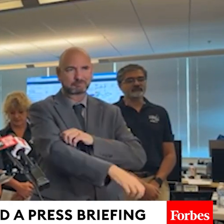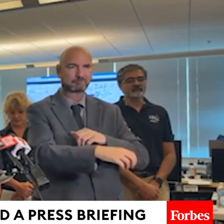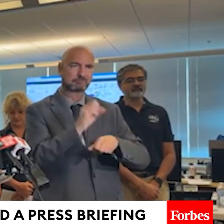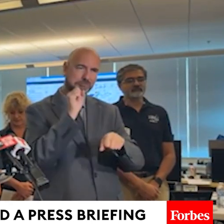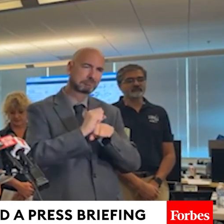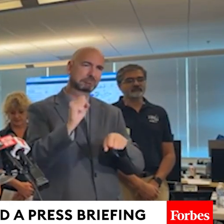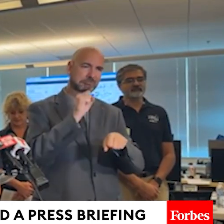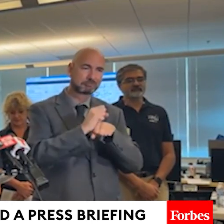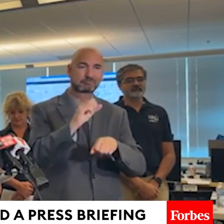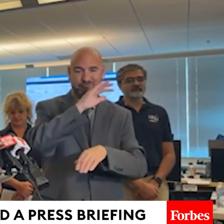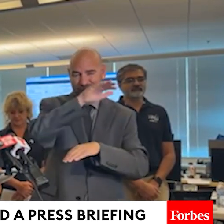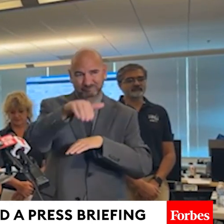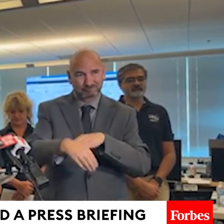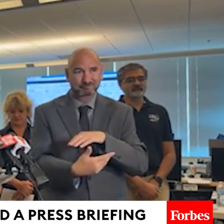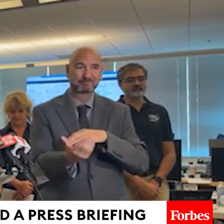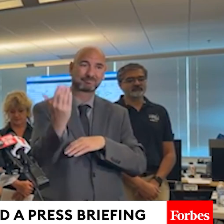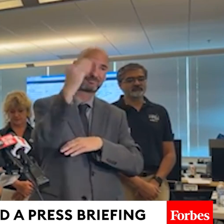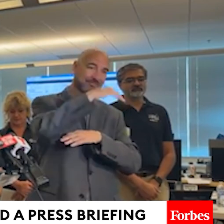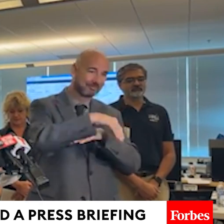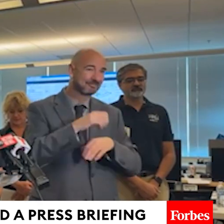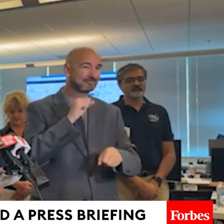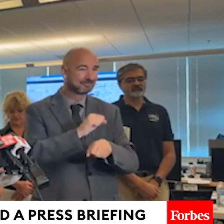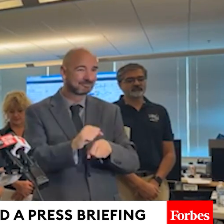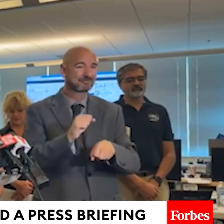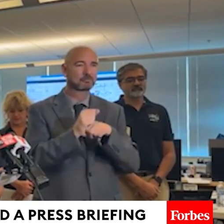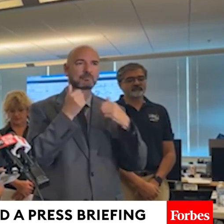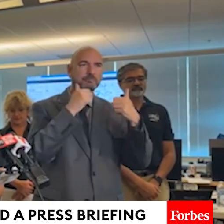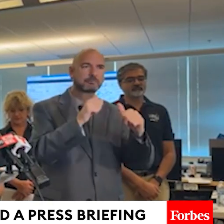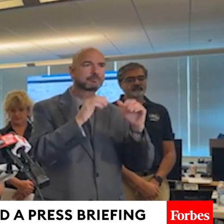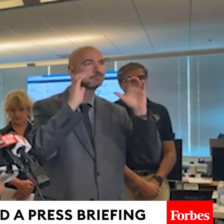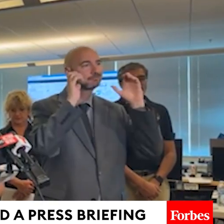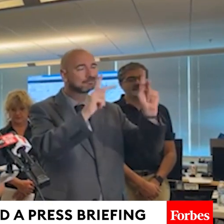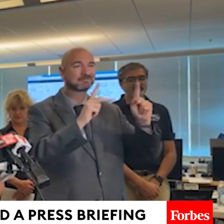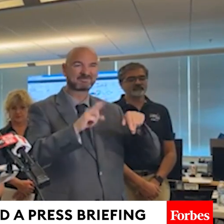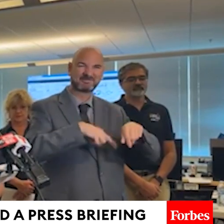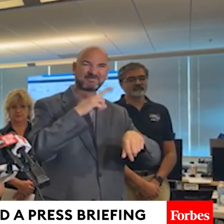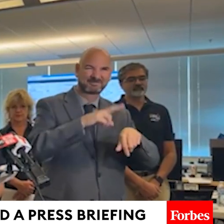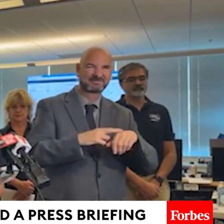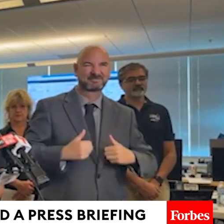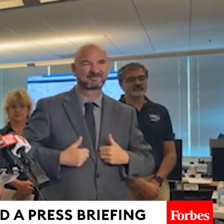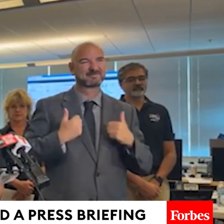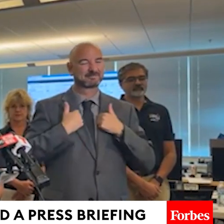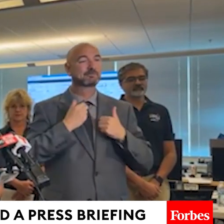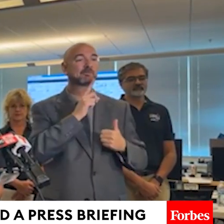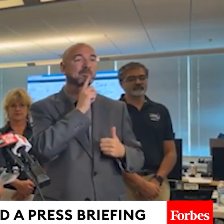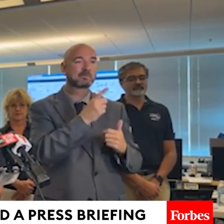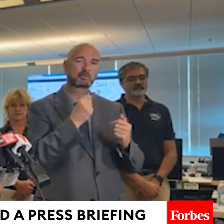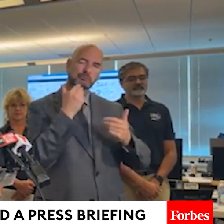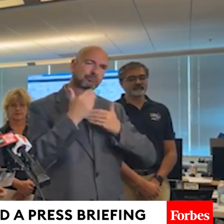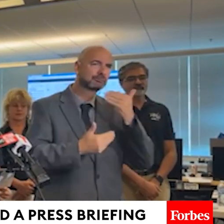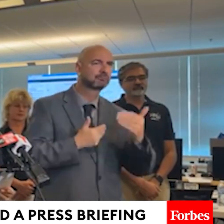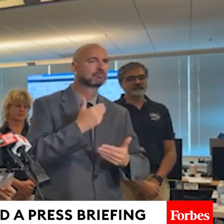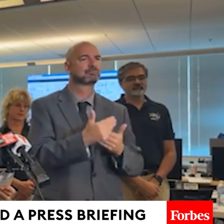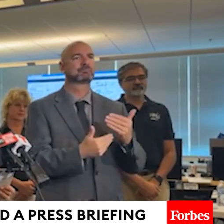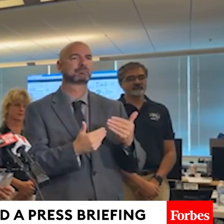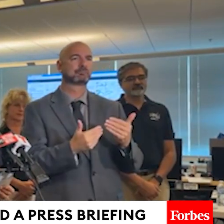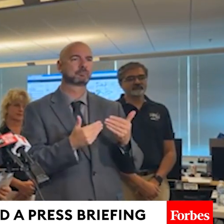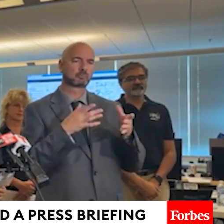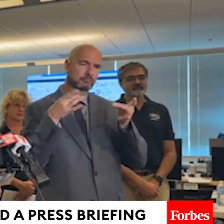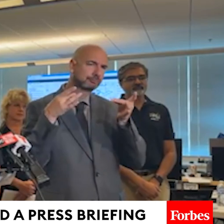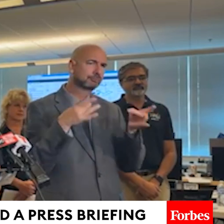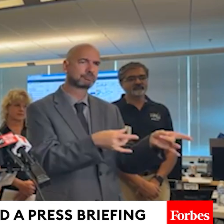24 horas tratando de regresar a la normalidad y asegurarse que todo este proceso sea eficiente y sea